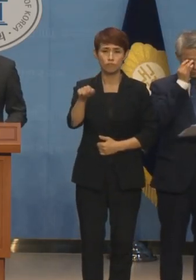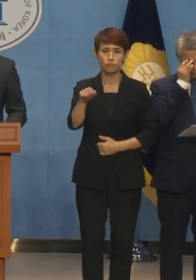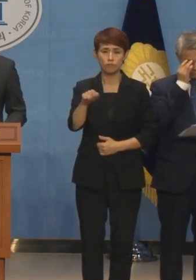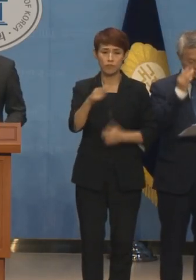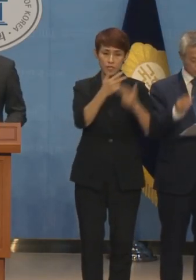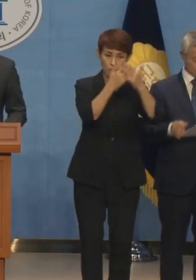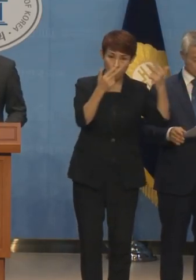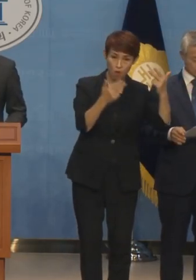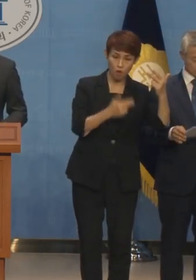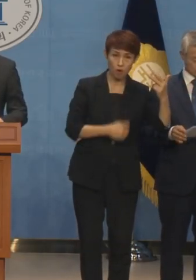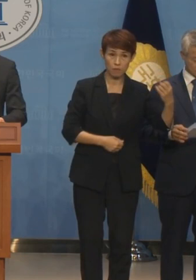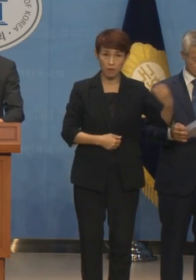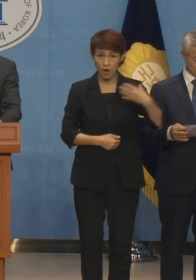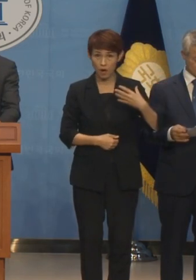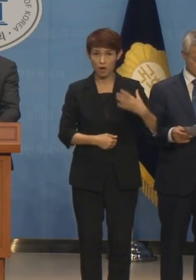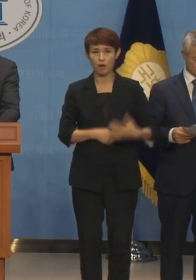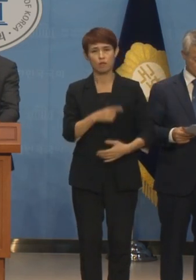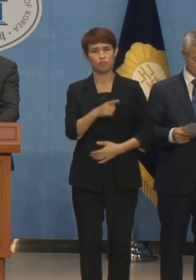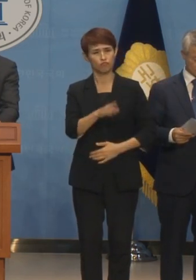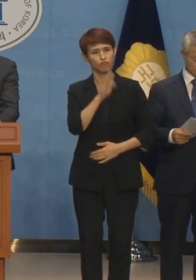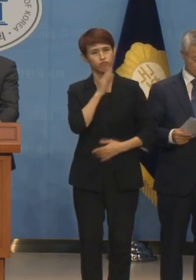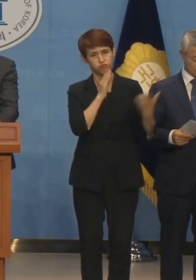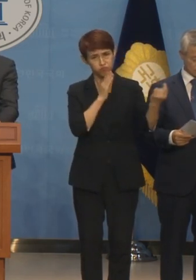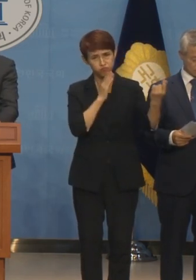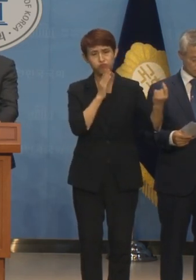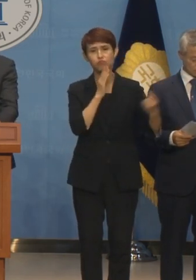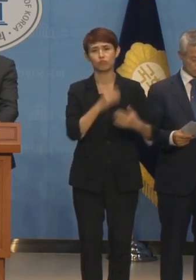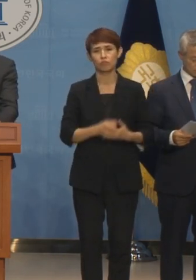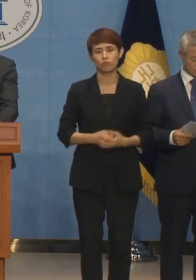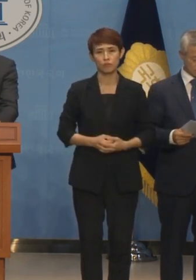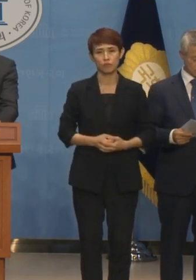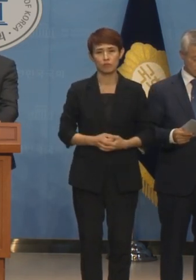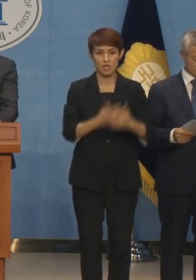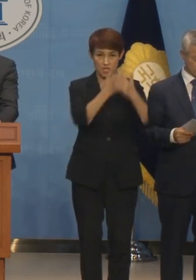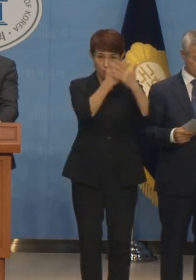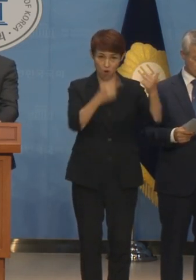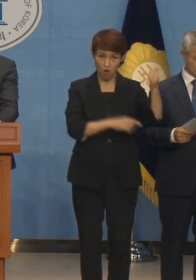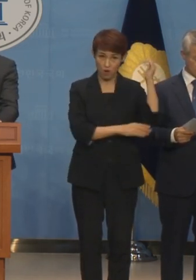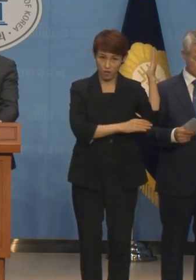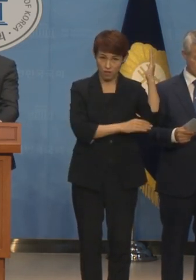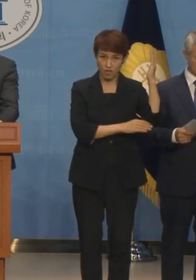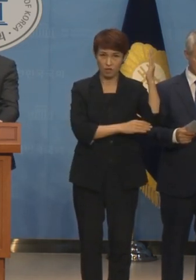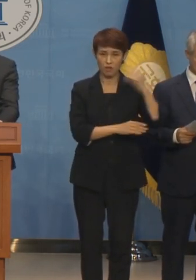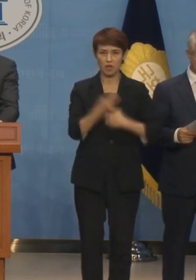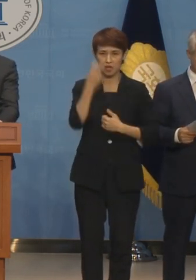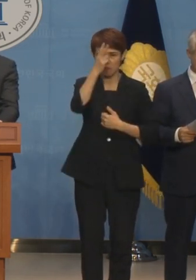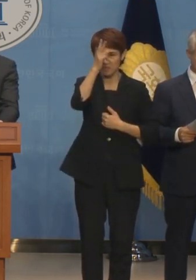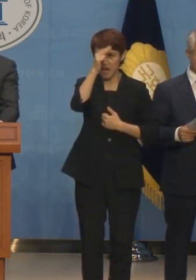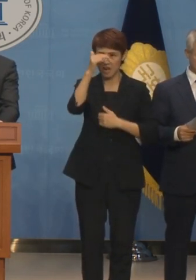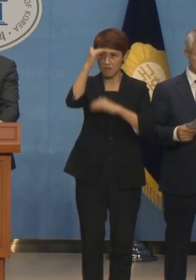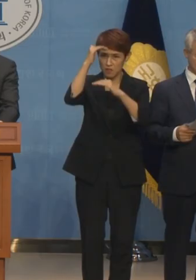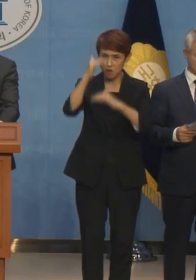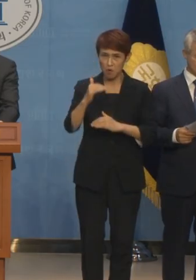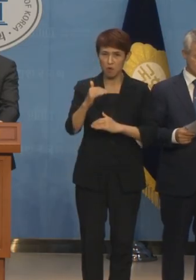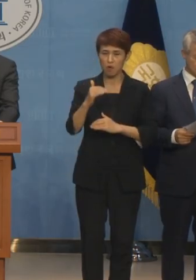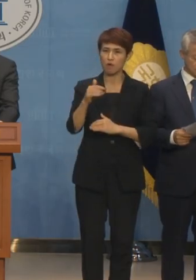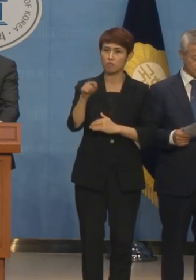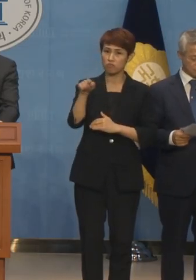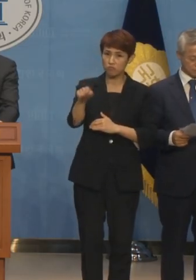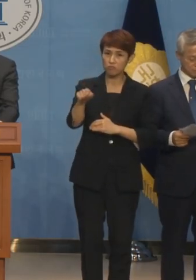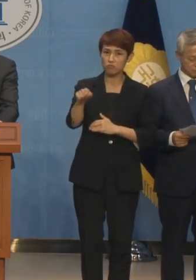이재명 대표의 말은 모두 맞다할 것입니다. 그러므로 이재명 대표가 마치 검찰의 주장에 불과한 범죄